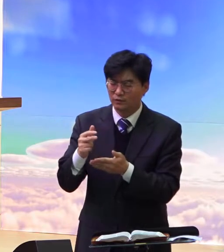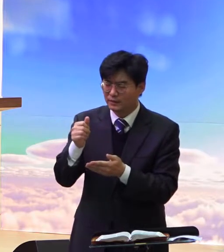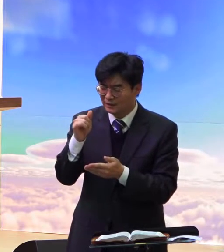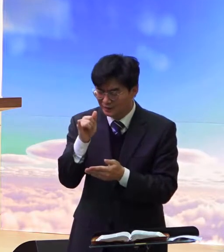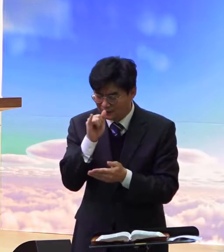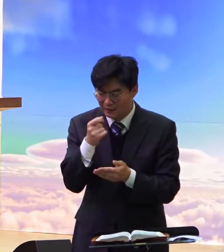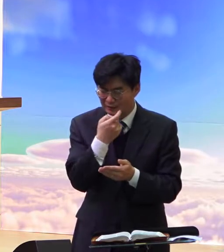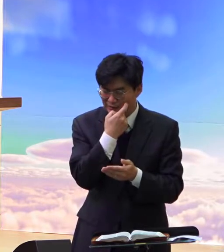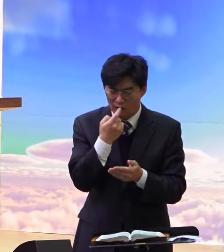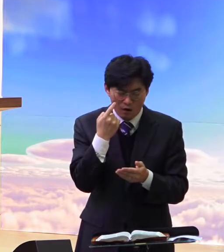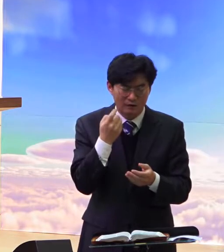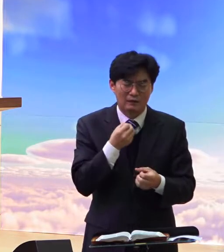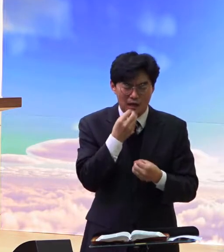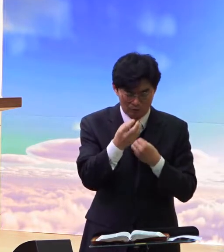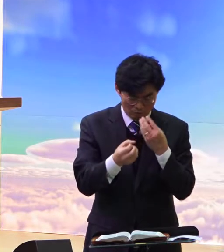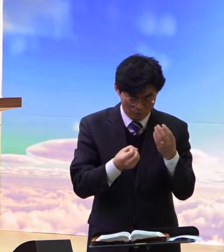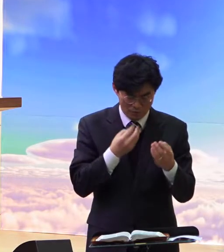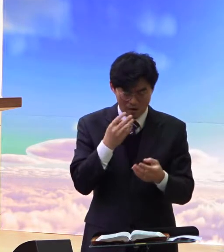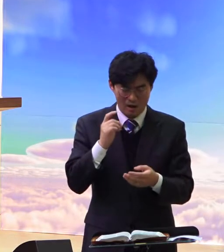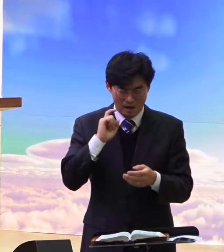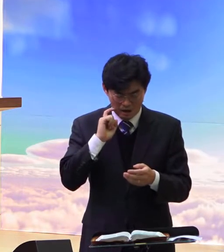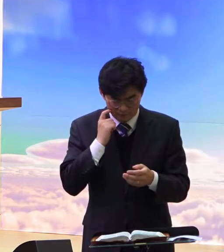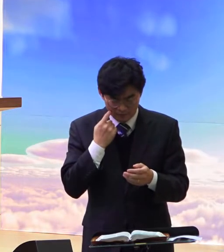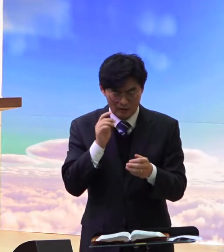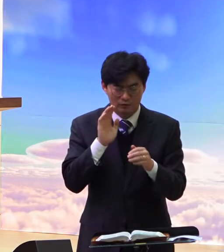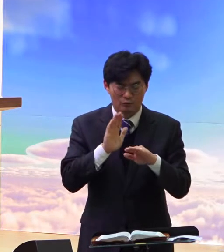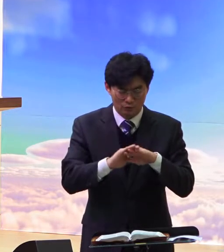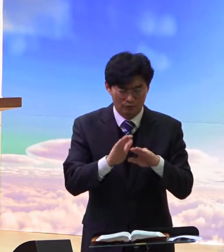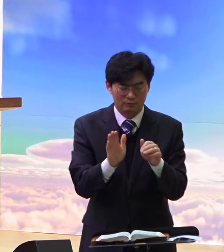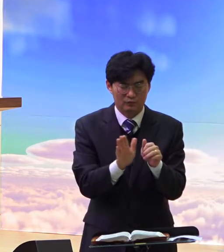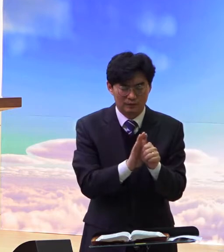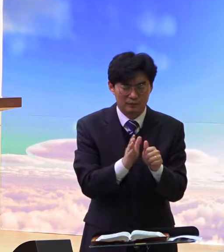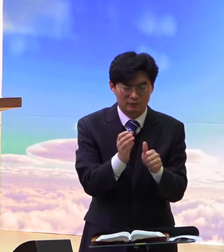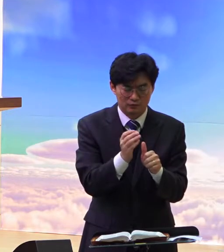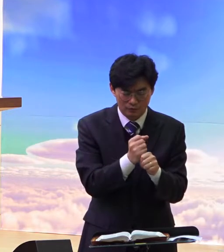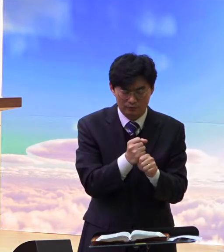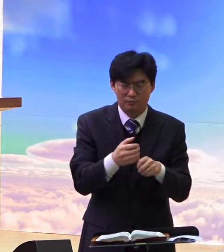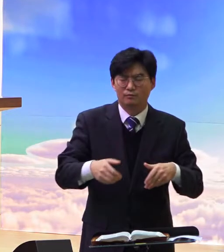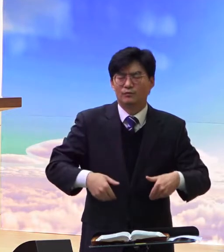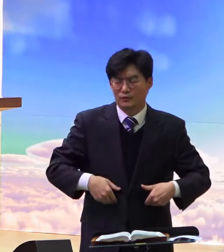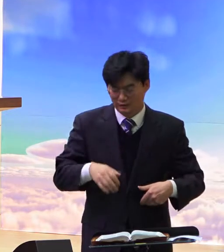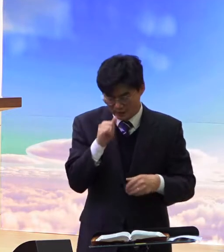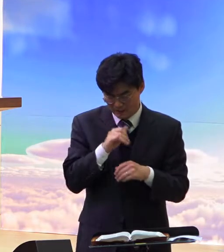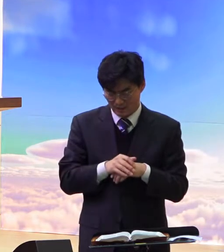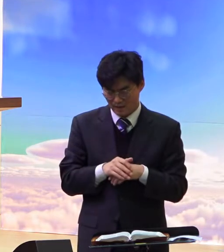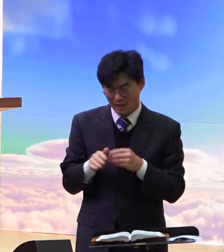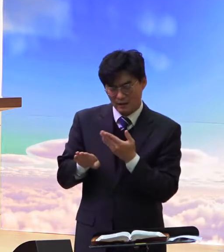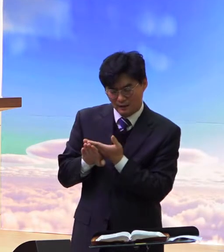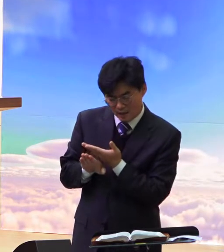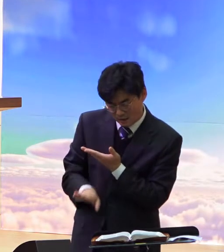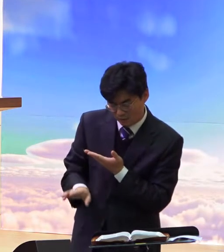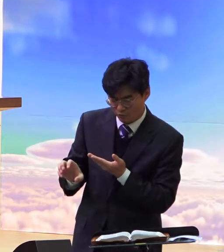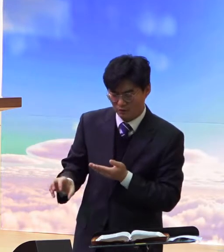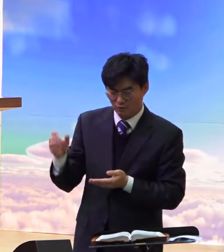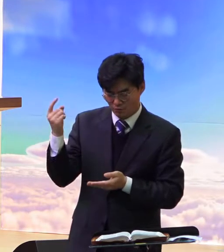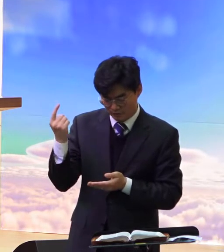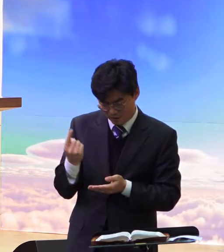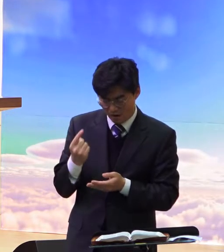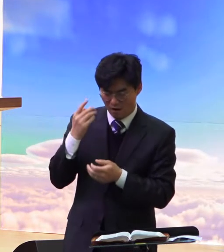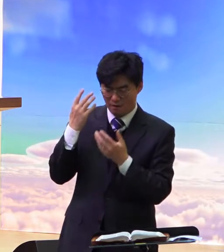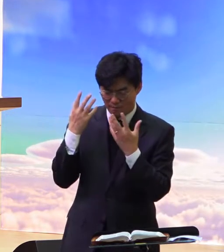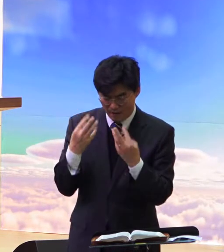아름다운 손길이 있기를 원합니다. 낮고 초난 곳에 오셔서 많은 사람들에게